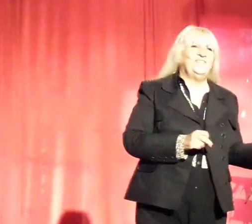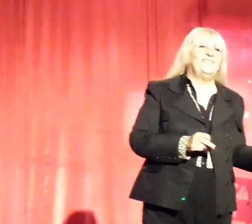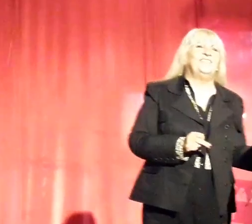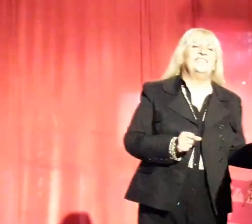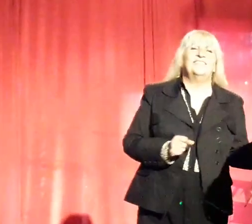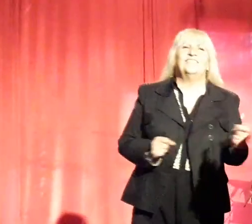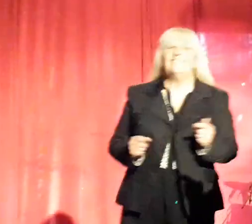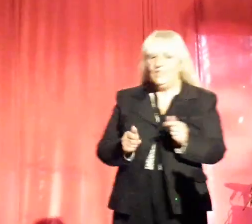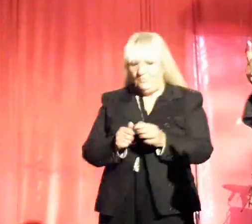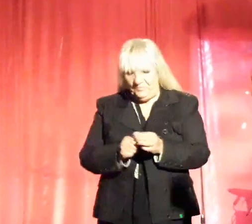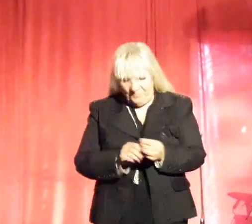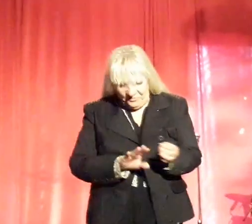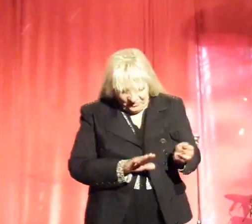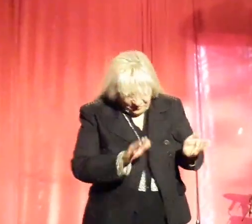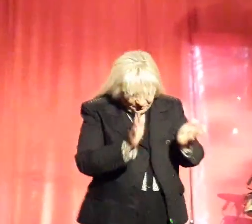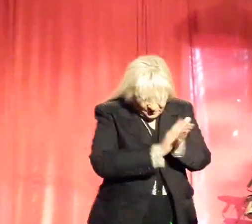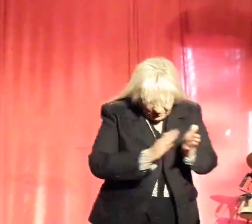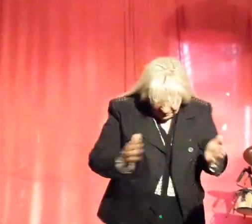¡Epa!